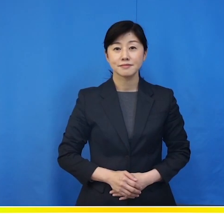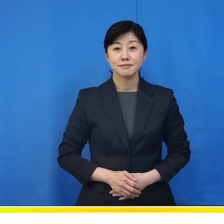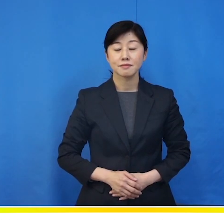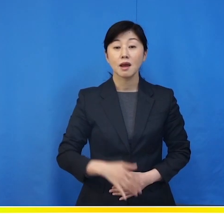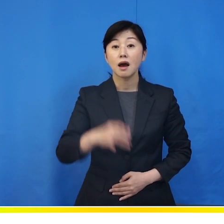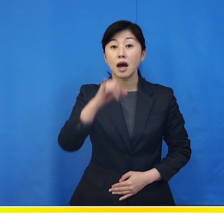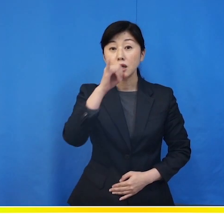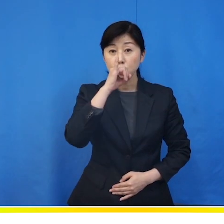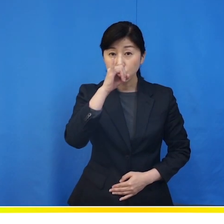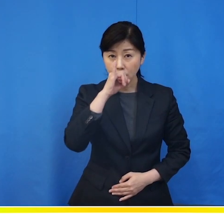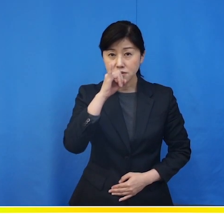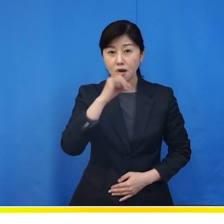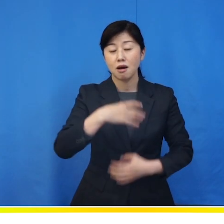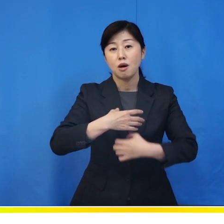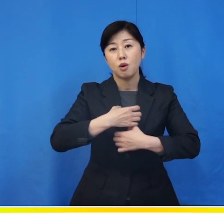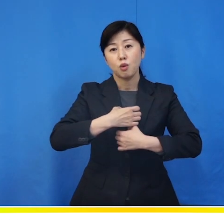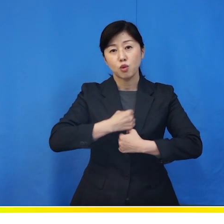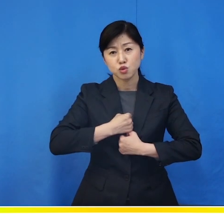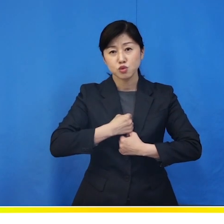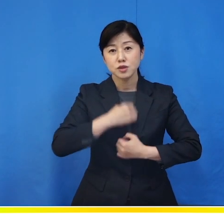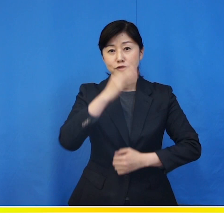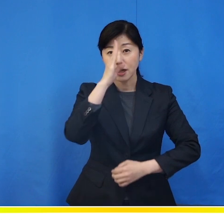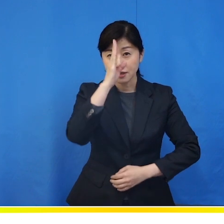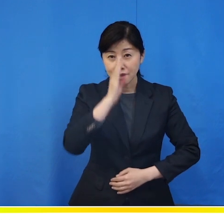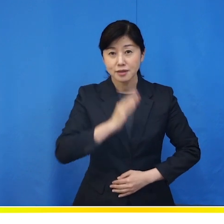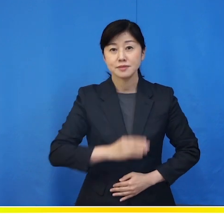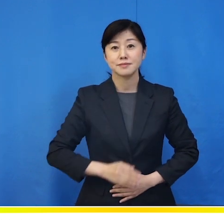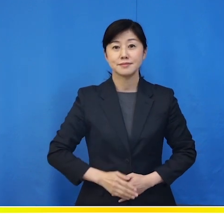インフルエンザにご注意ください